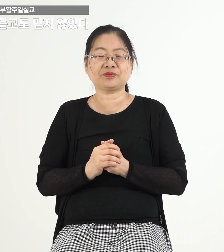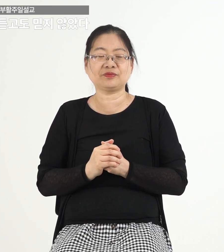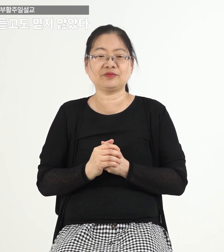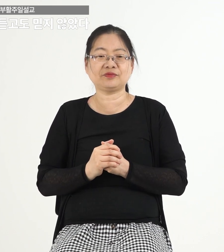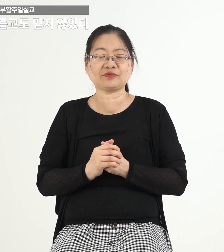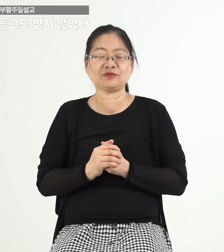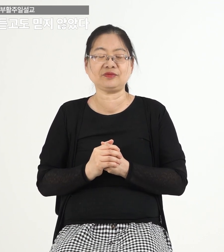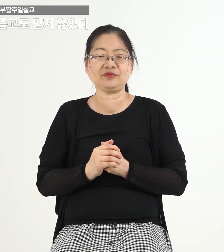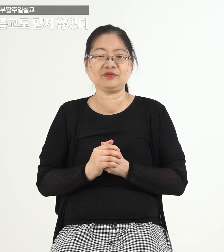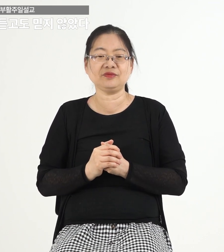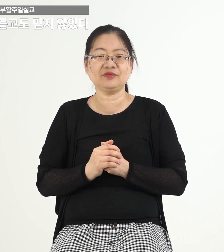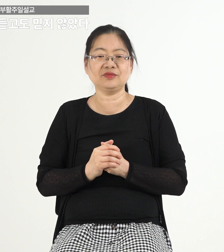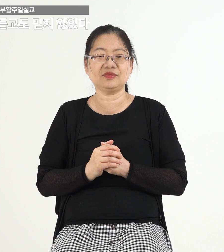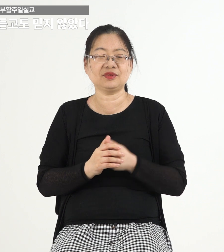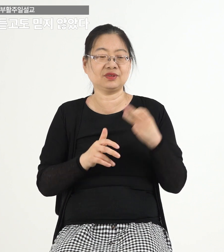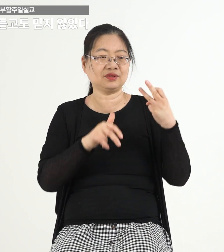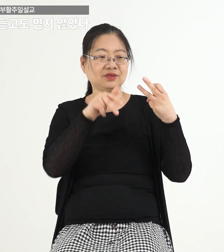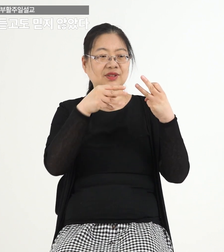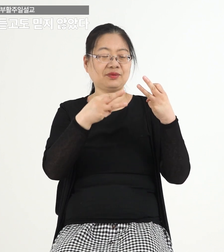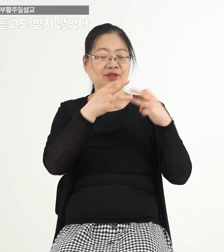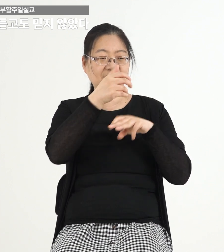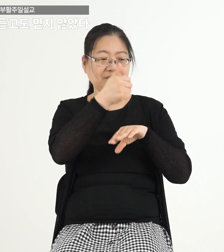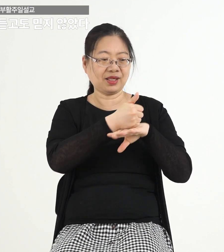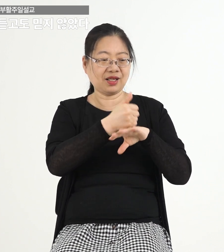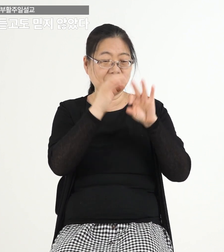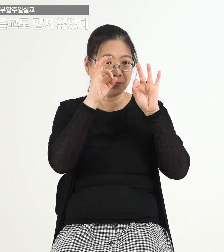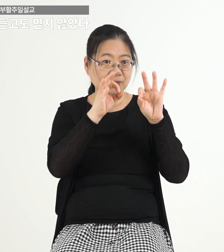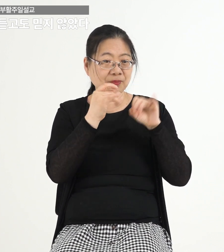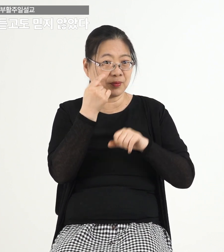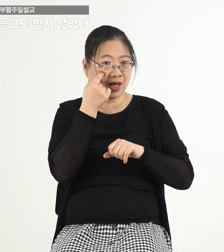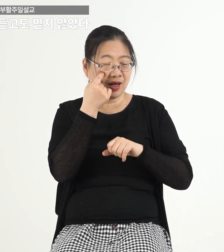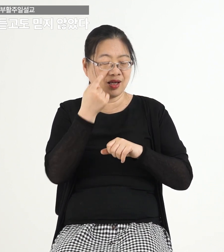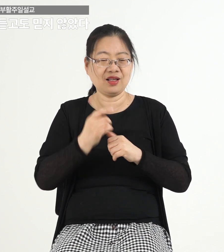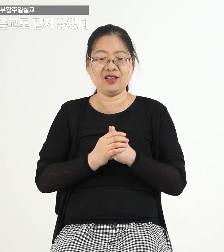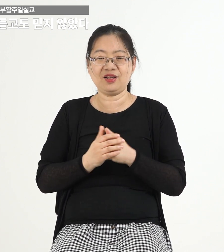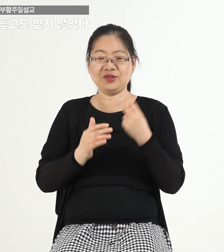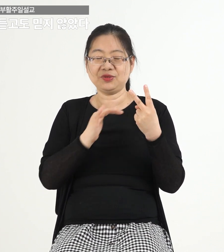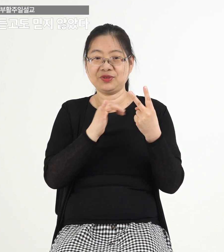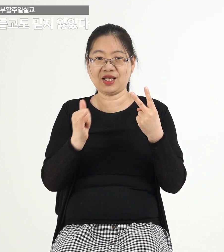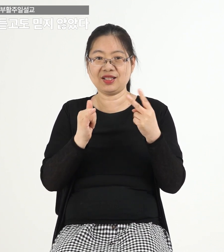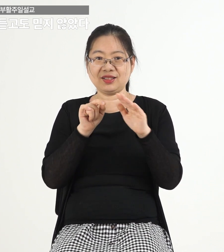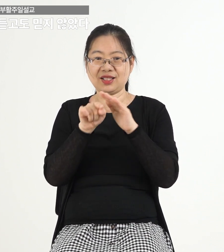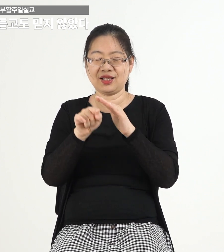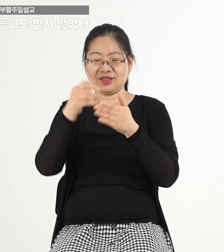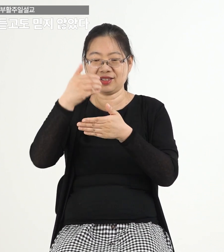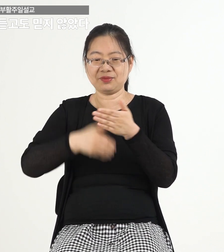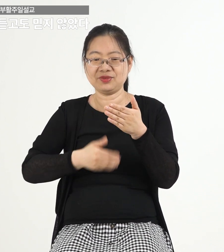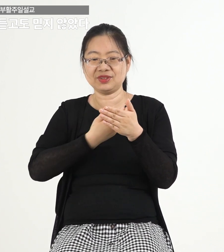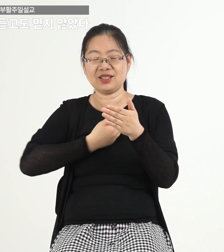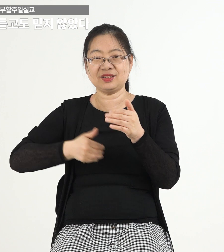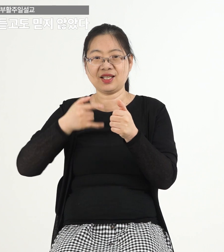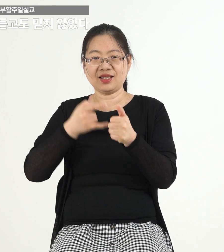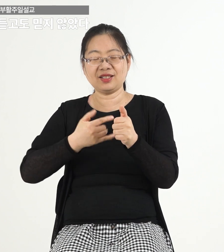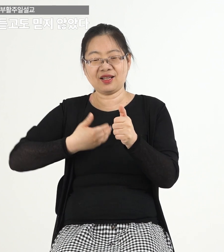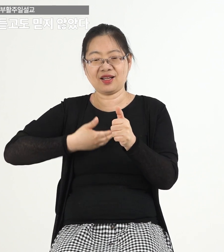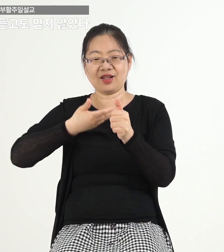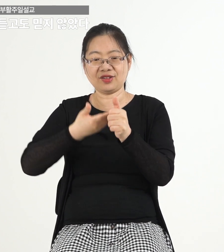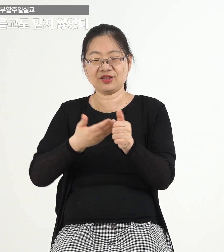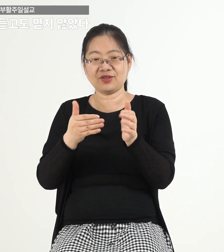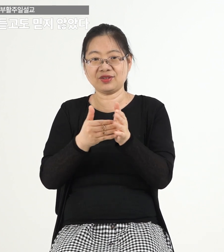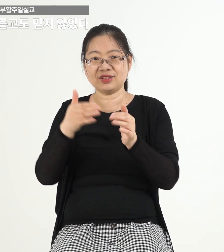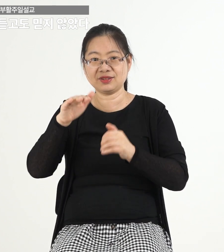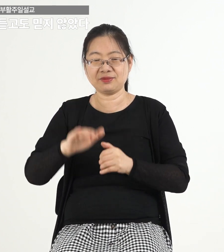다음 몇 절을 보시냐 하면 13절 끝을 보세요. 두 사람이 가서 남은 제자들에게